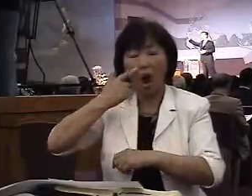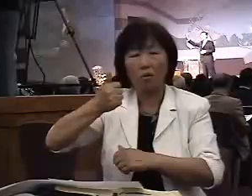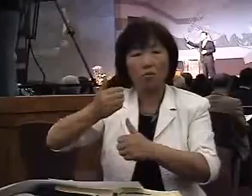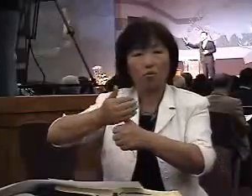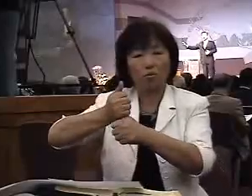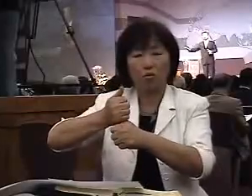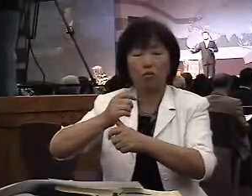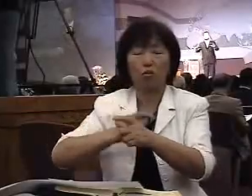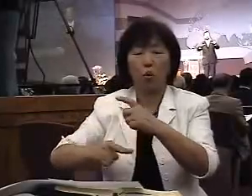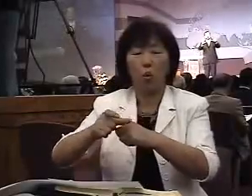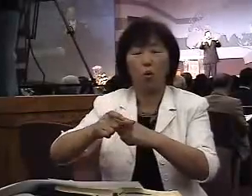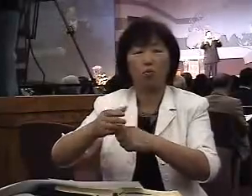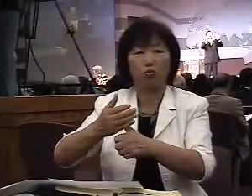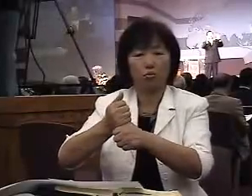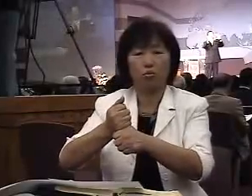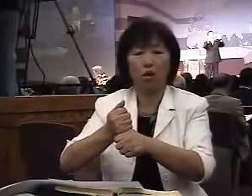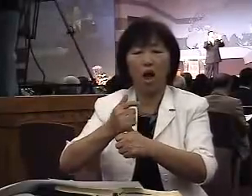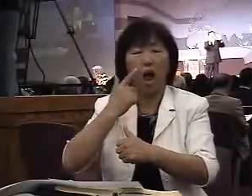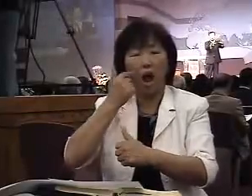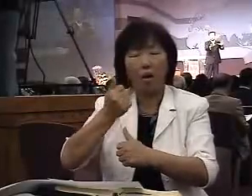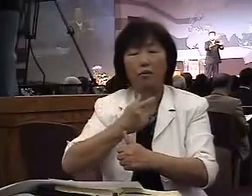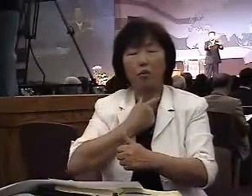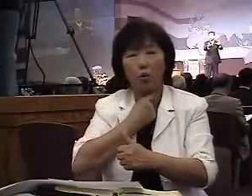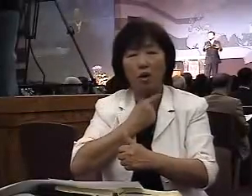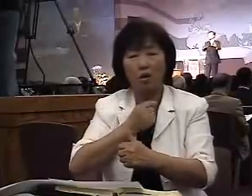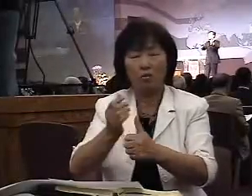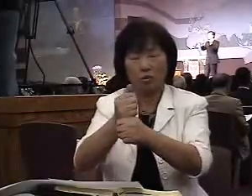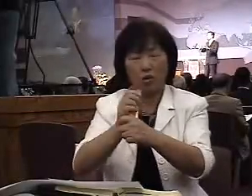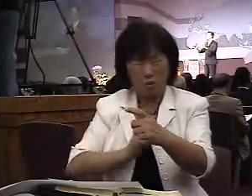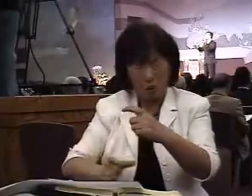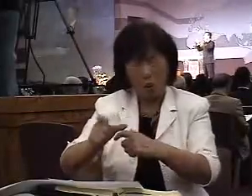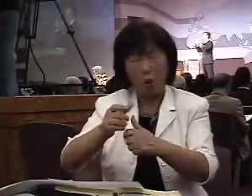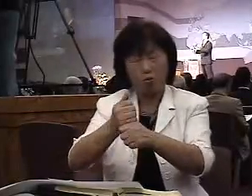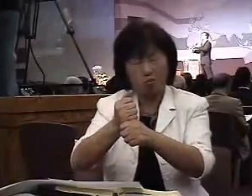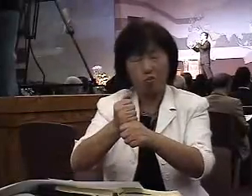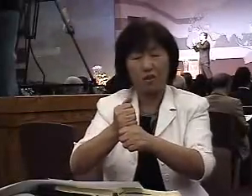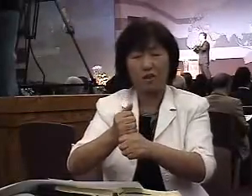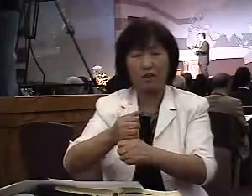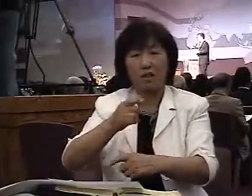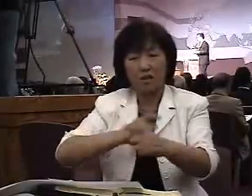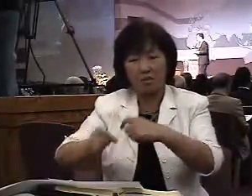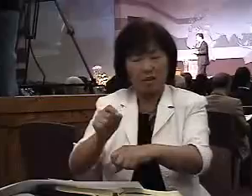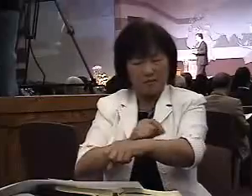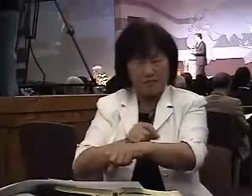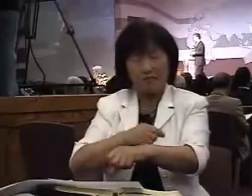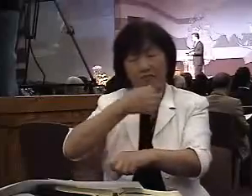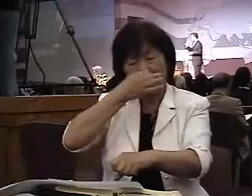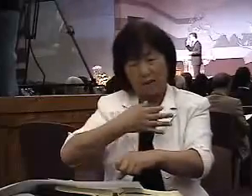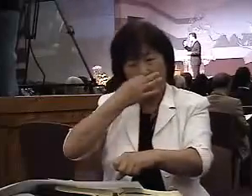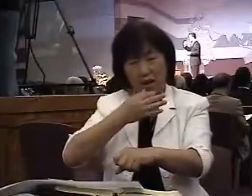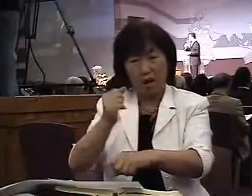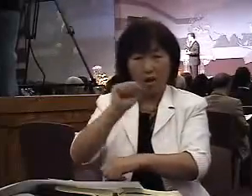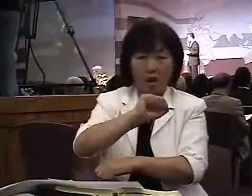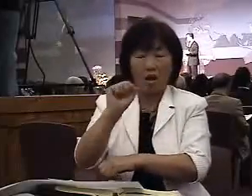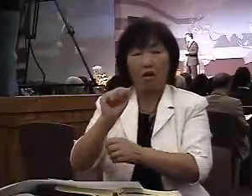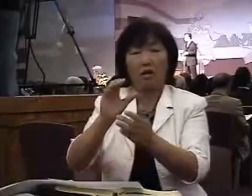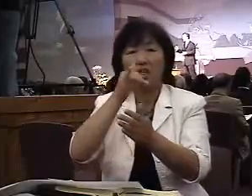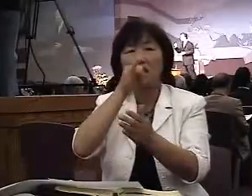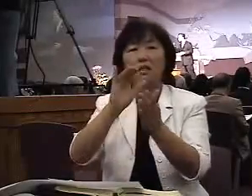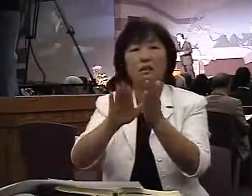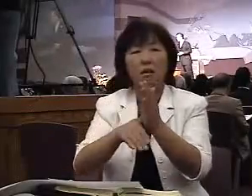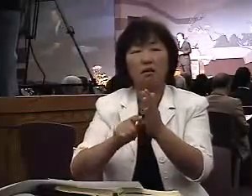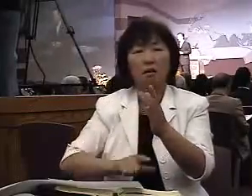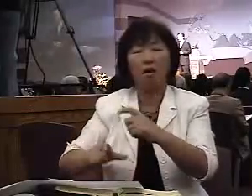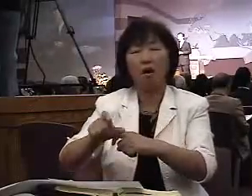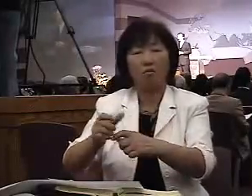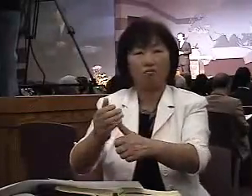붙잡고 아버지가 원하시는 것을 더욱 붙잡고 사는 것이 특별히 힘들고 요동되고 어려울 때 그것을 붙잡고 사는 것이